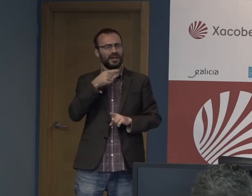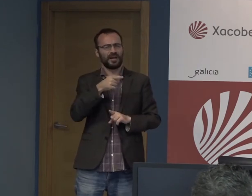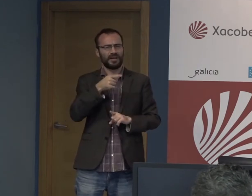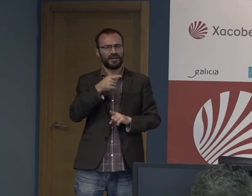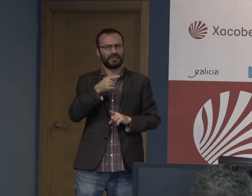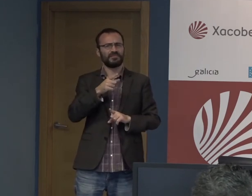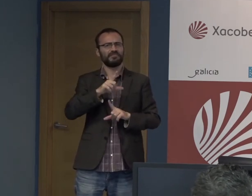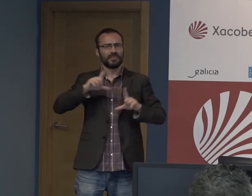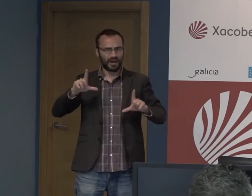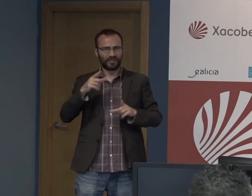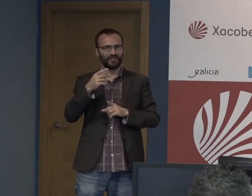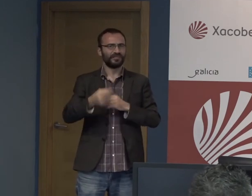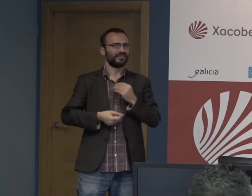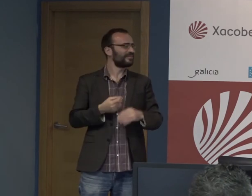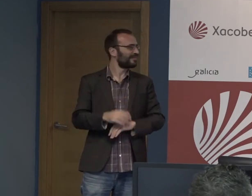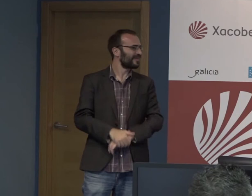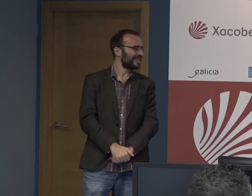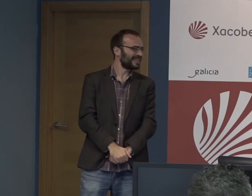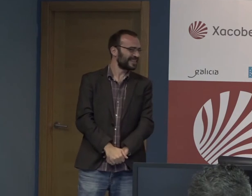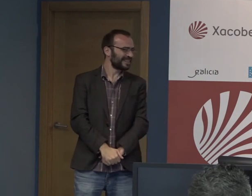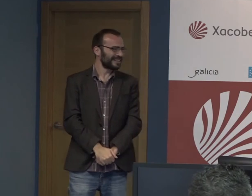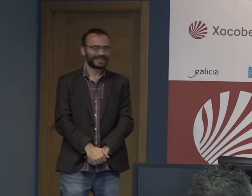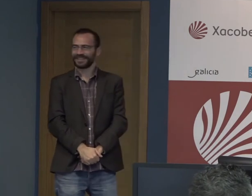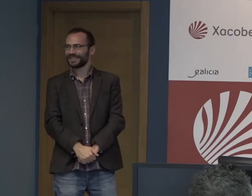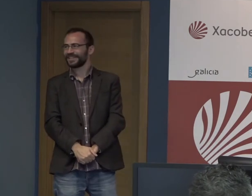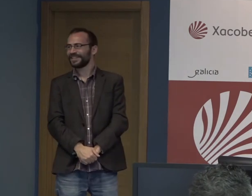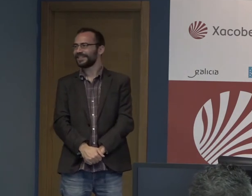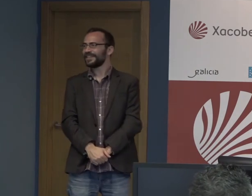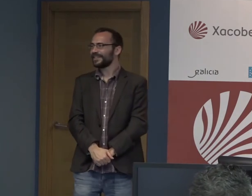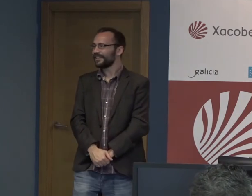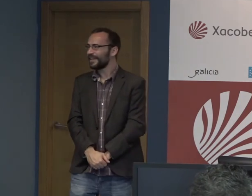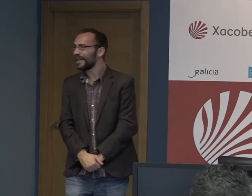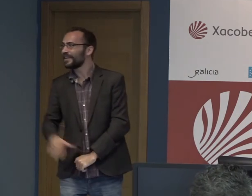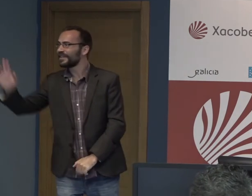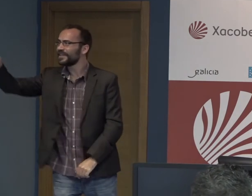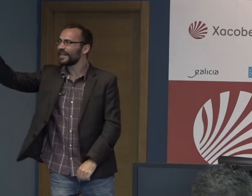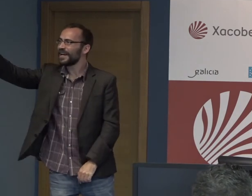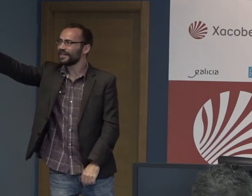en el que nos arrojamos nosotros. Muchas gracias, Enrique.